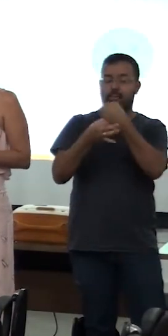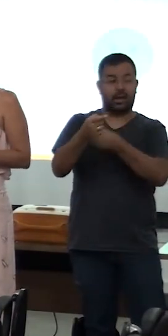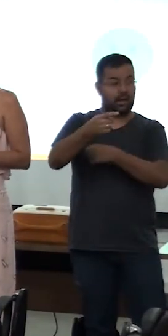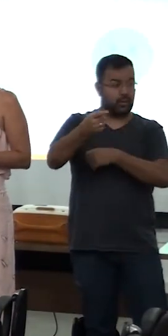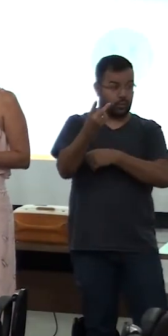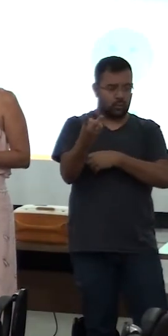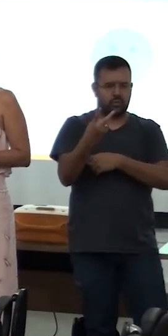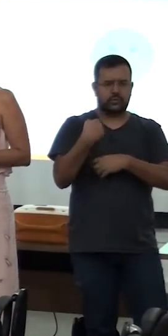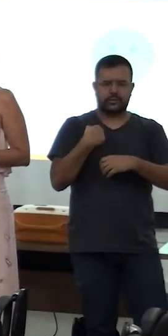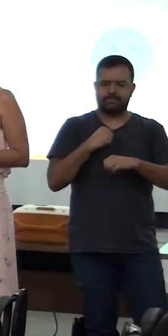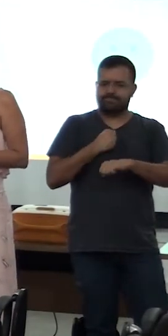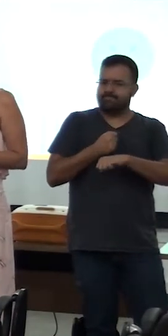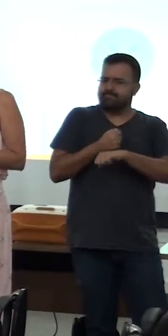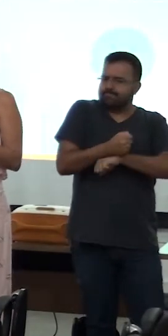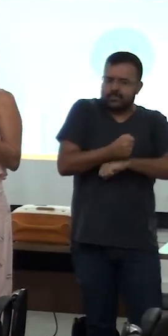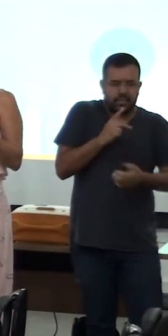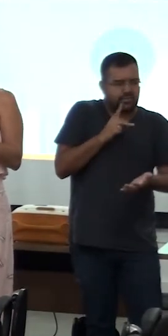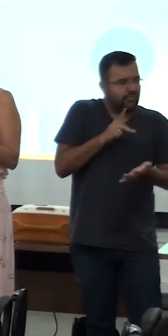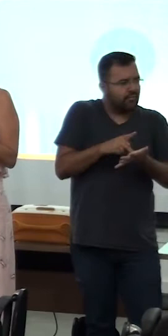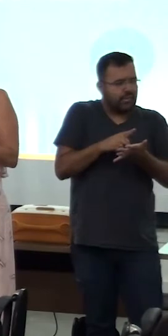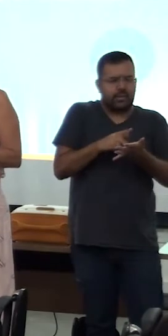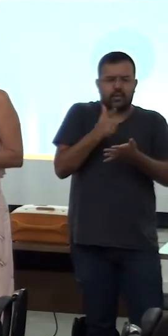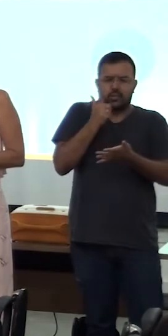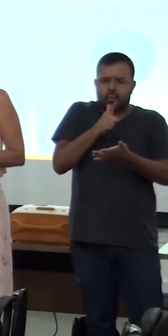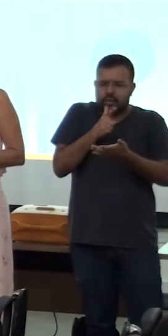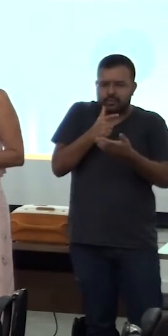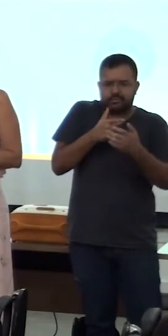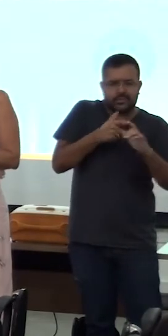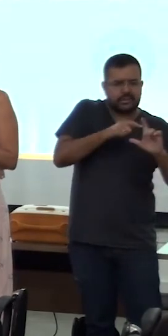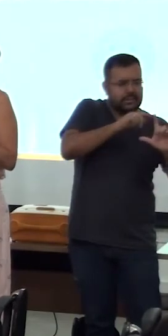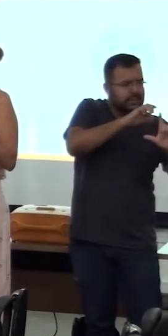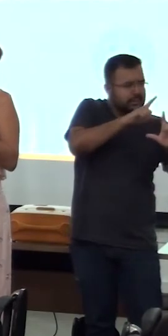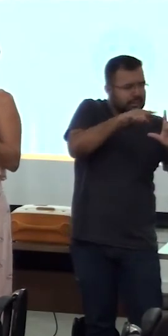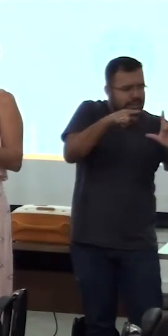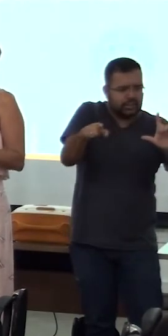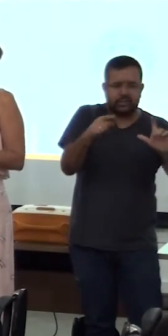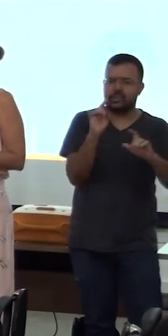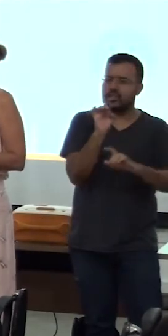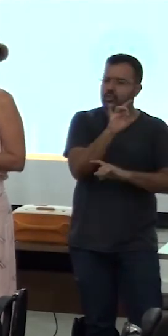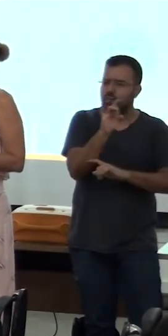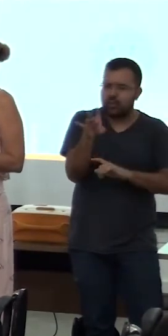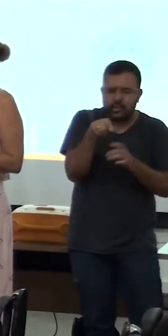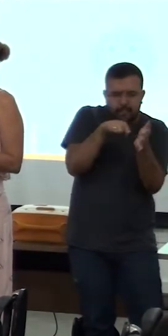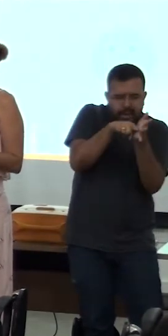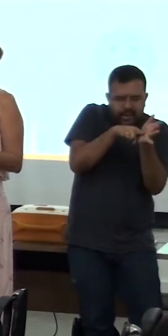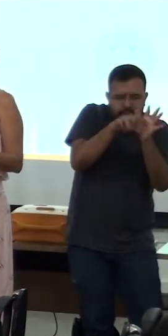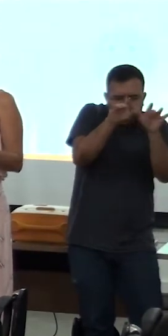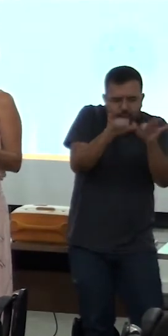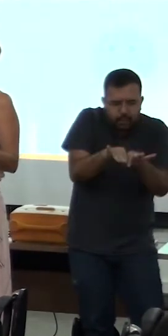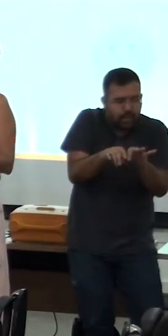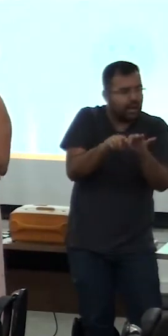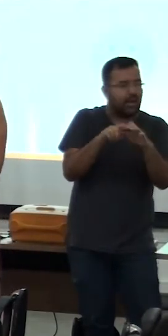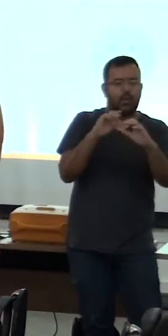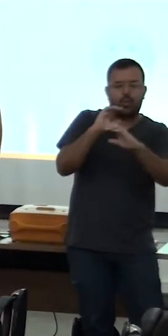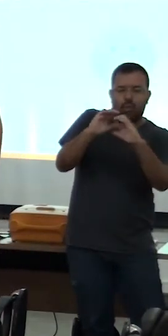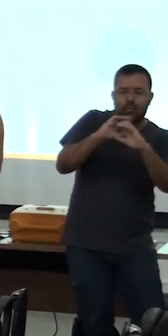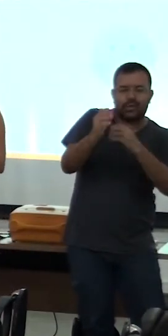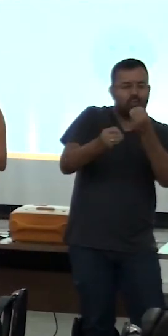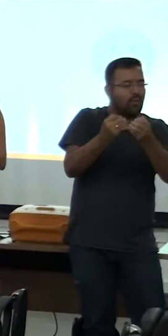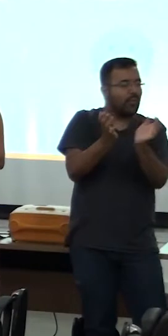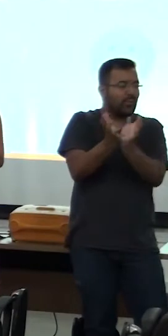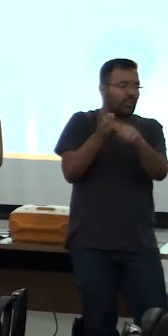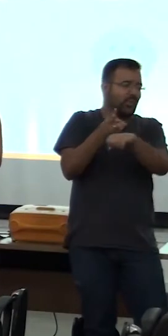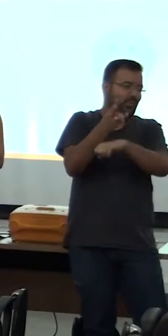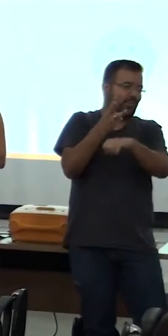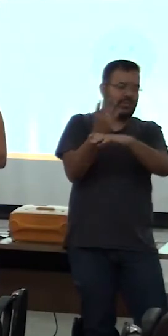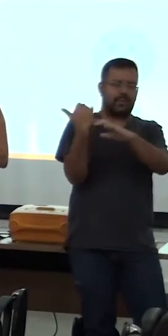muito bravos. Eles fizeram tratamento estatístico sozinhos, enfim, eles, a gente se comunicava mais por WhatsApp,